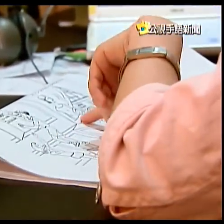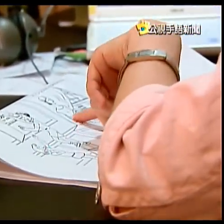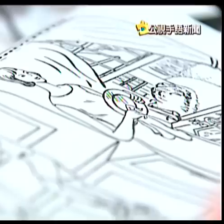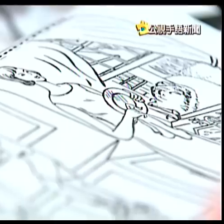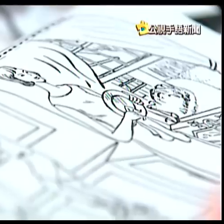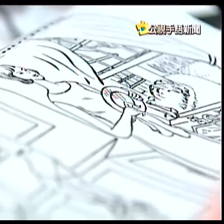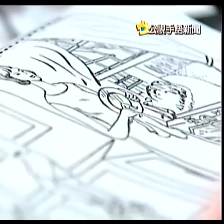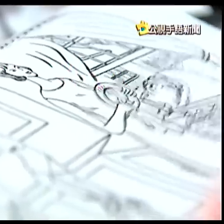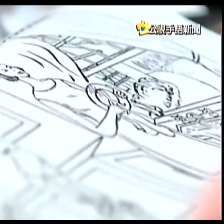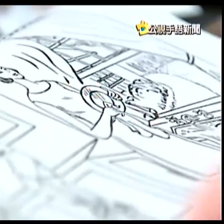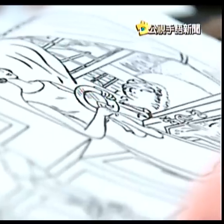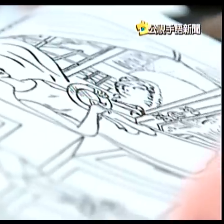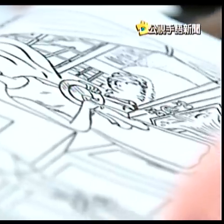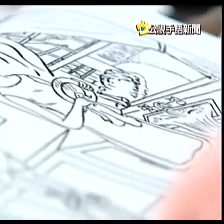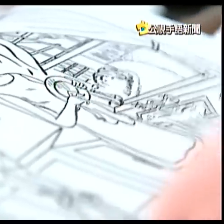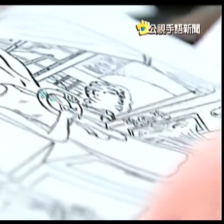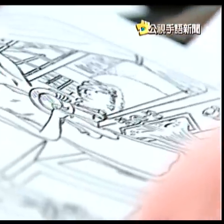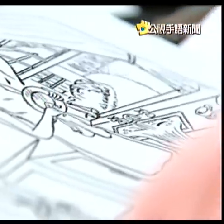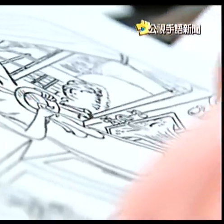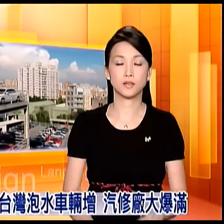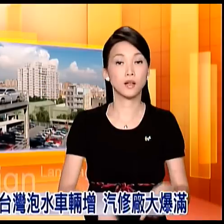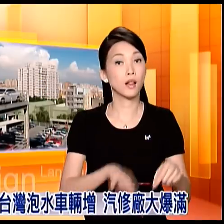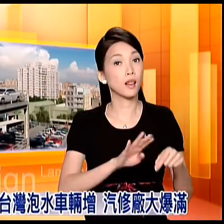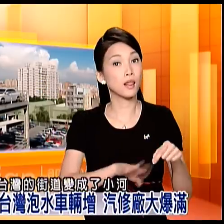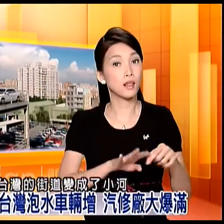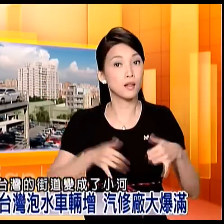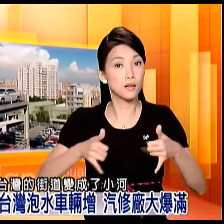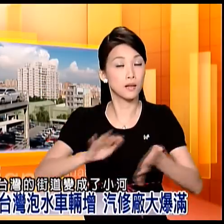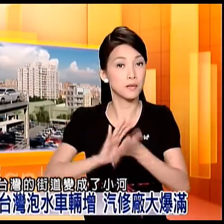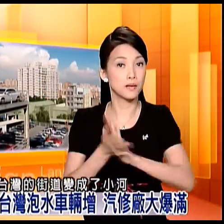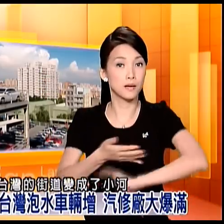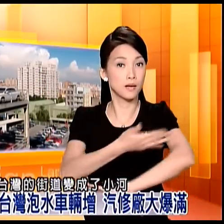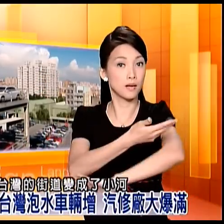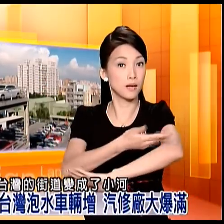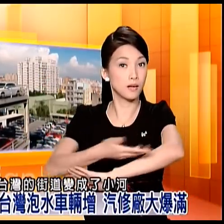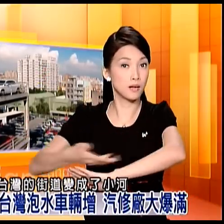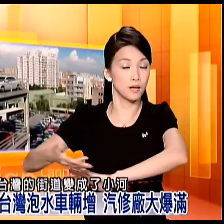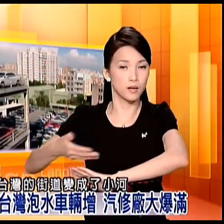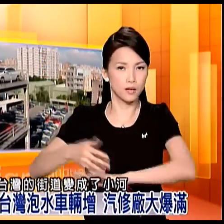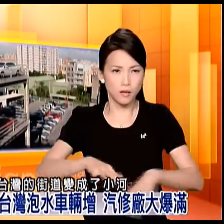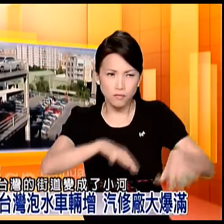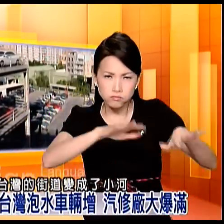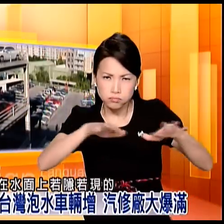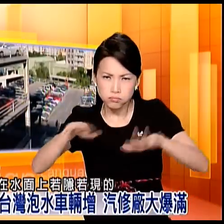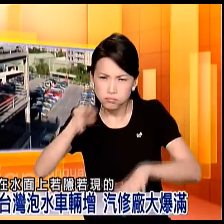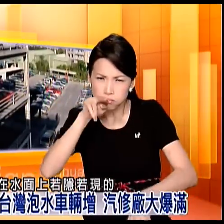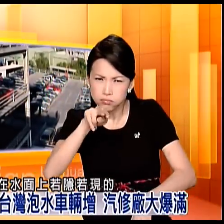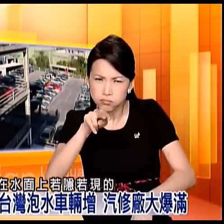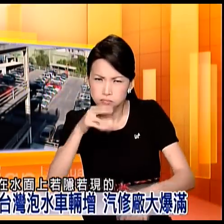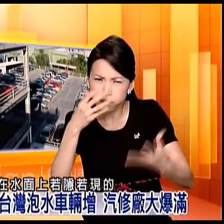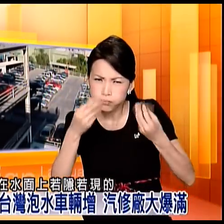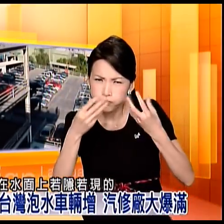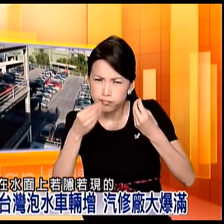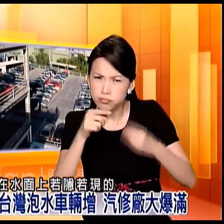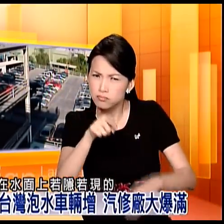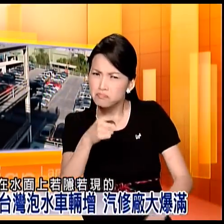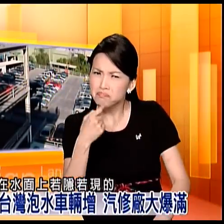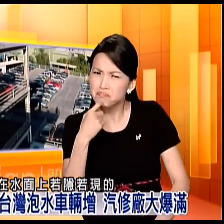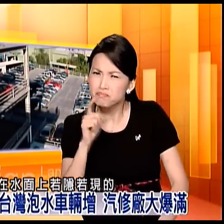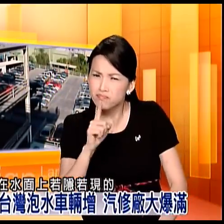陈秀玲、郑凯文、黄守明台北报道。 南台湾的街道变成了小河，而在水面上若隐若现的